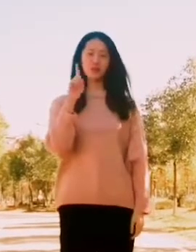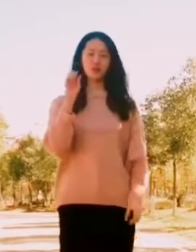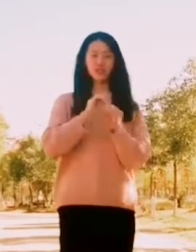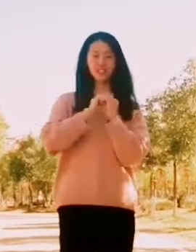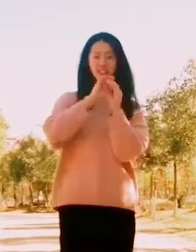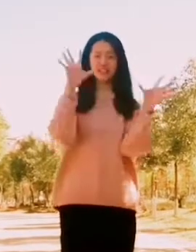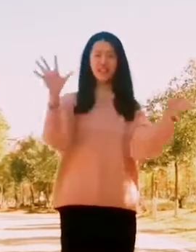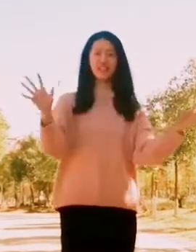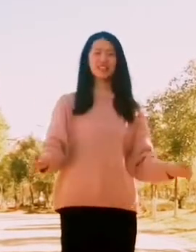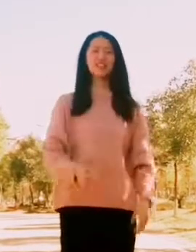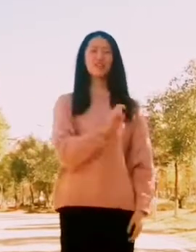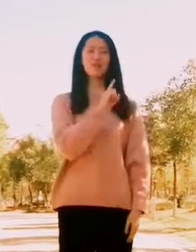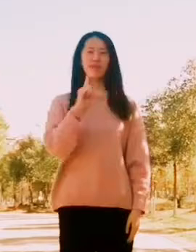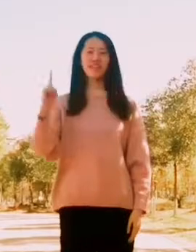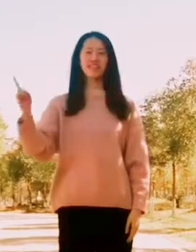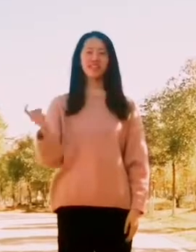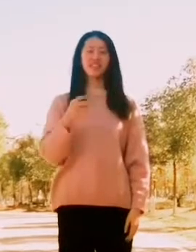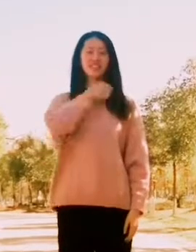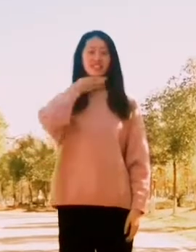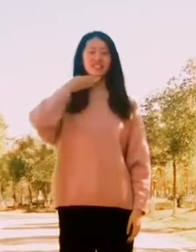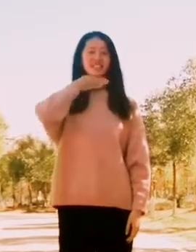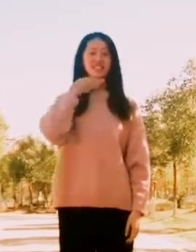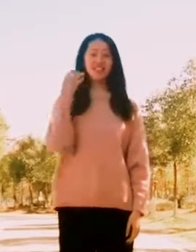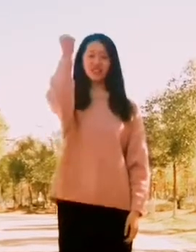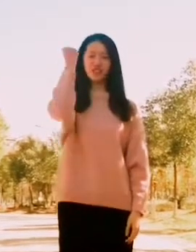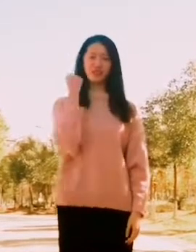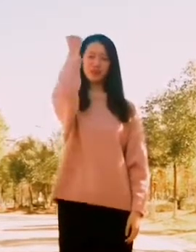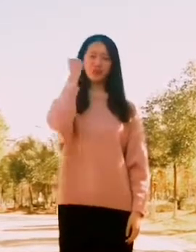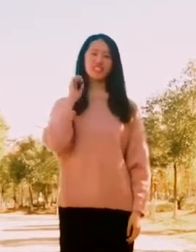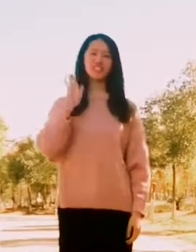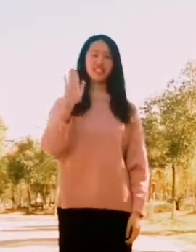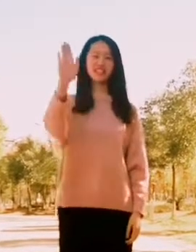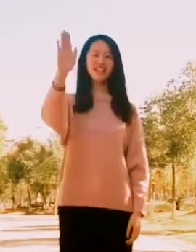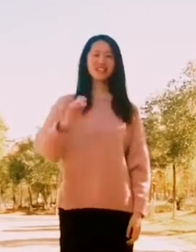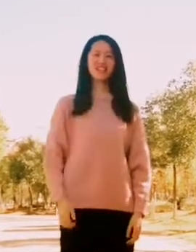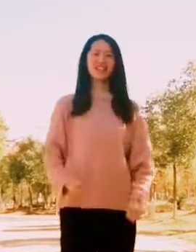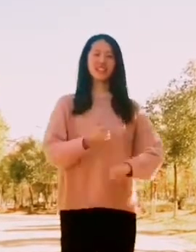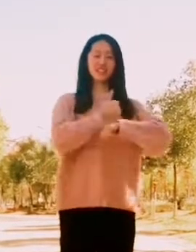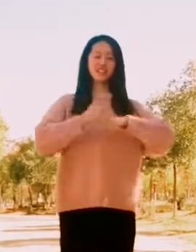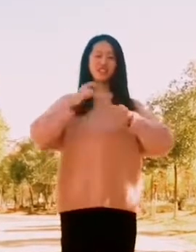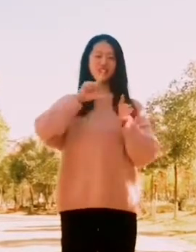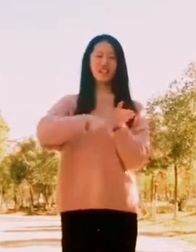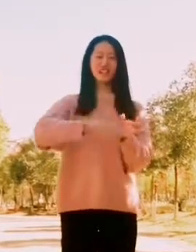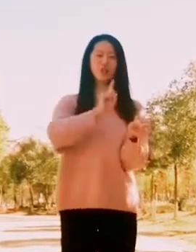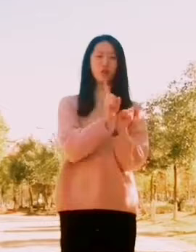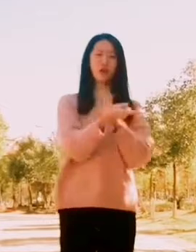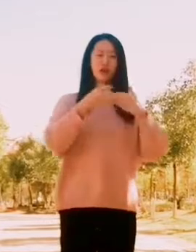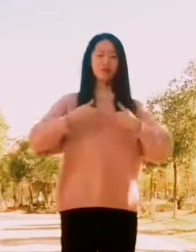不会消散，每一个青年都努力向前，新时代的我